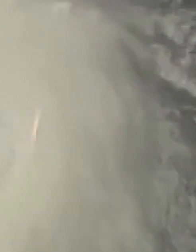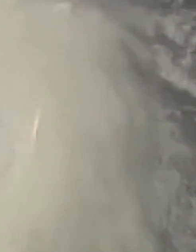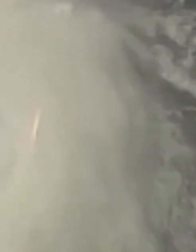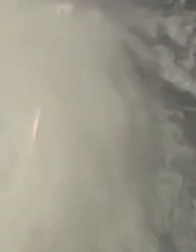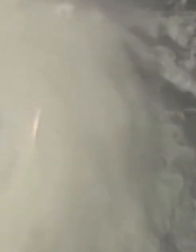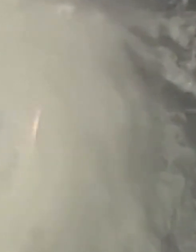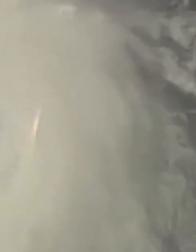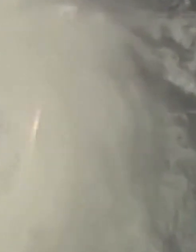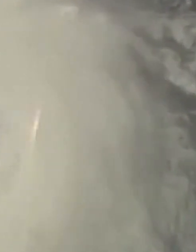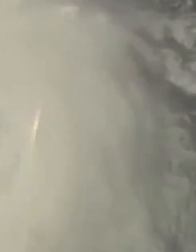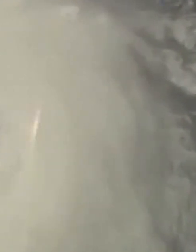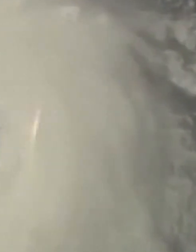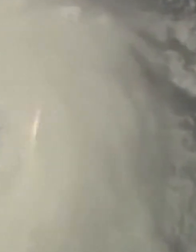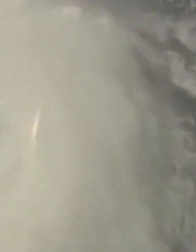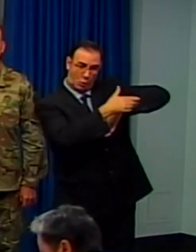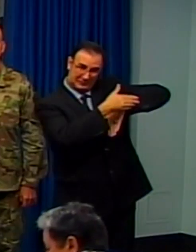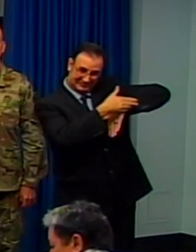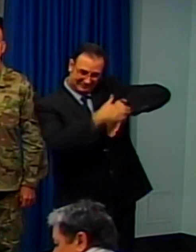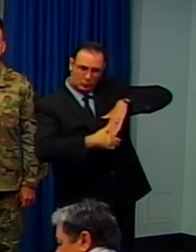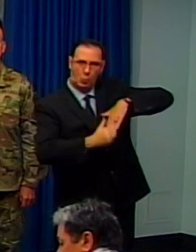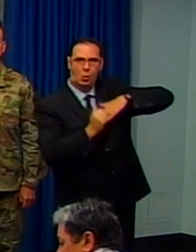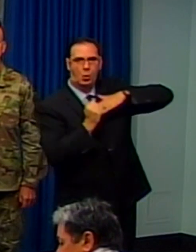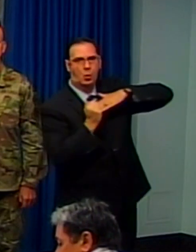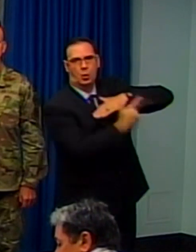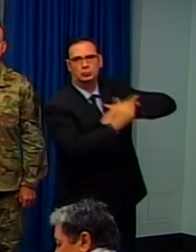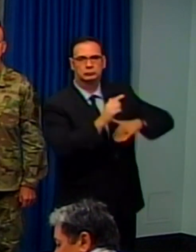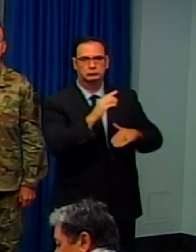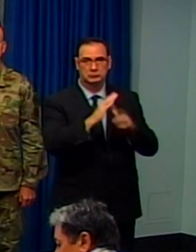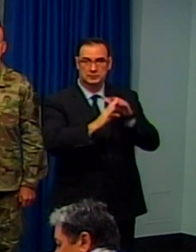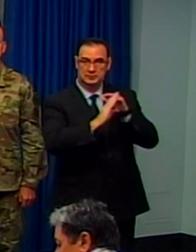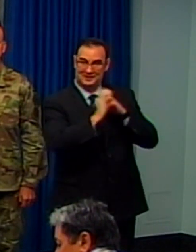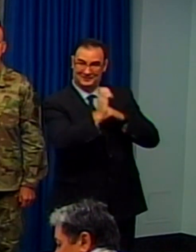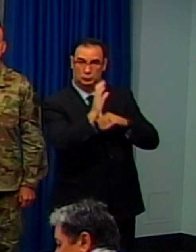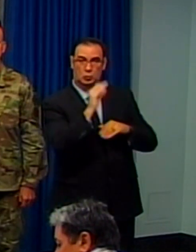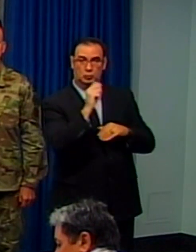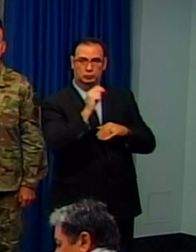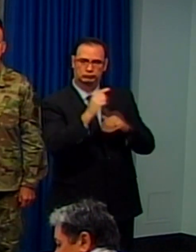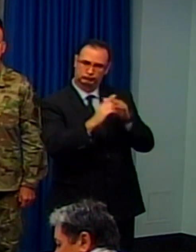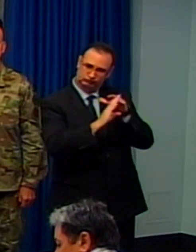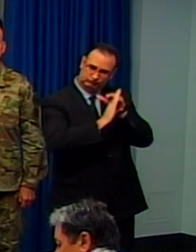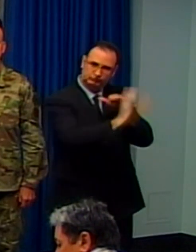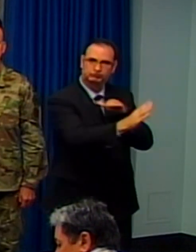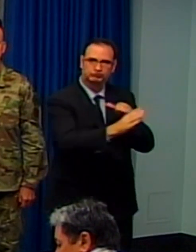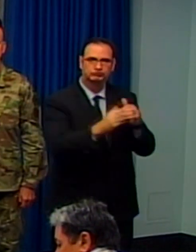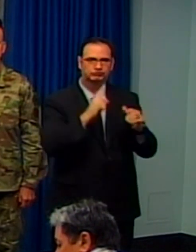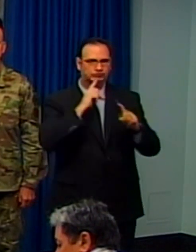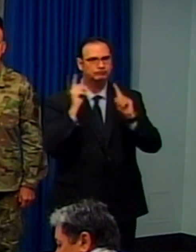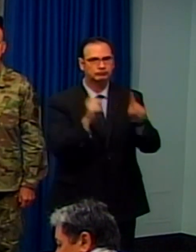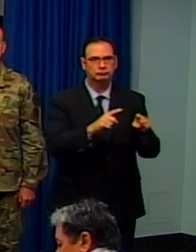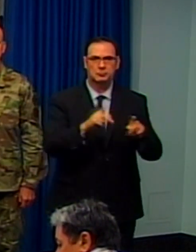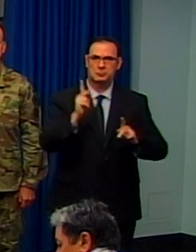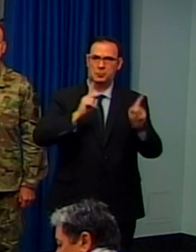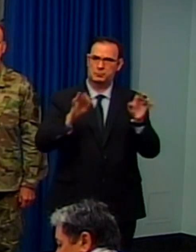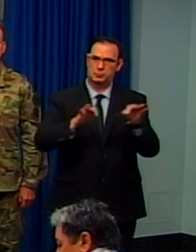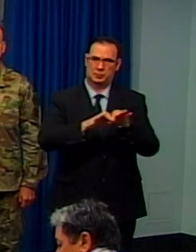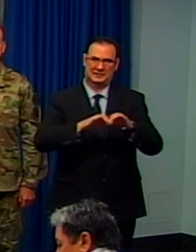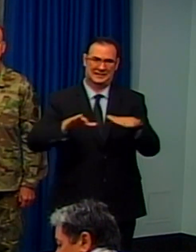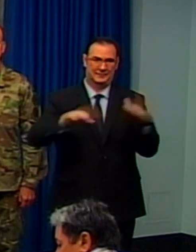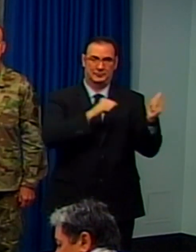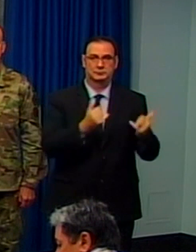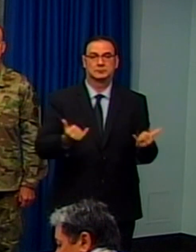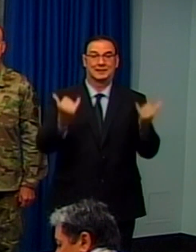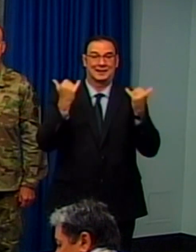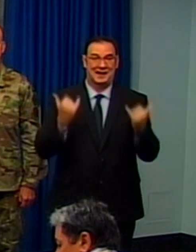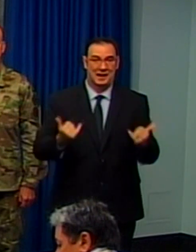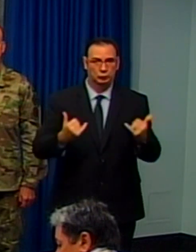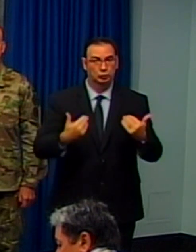sich spätestens jetzt in Sicherheit bringen. Das sagte am Montag der Gouverneur des US-Bundesstaates Florida, Ron DeSantis, der für die Partei der